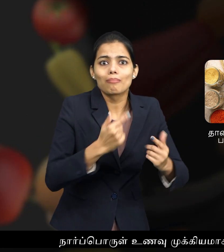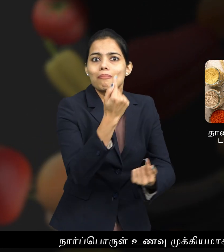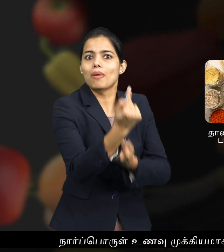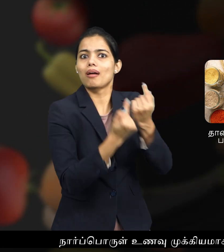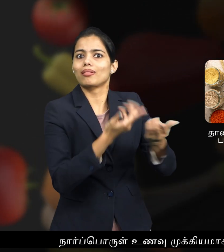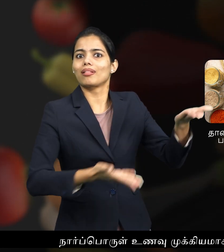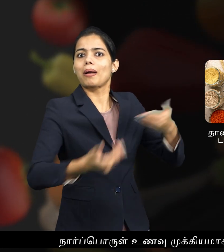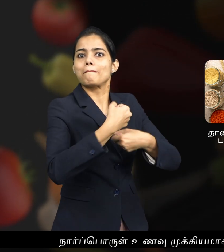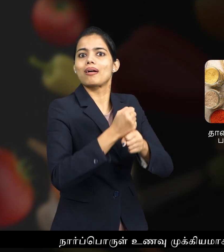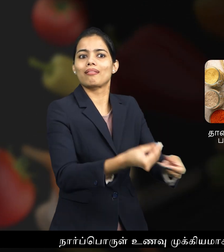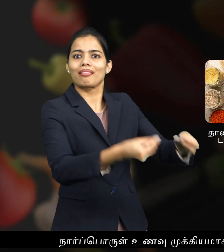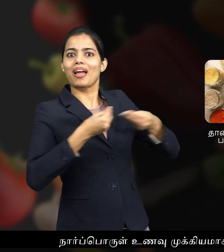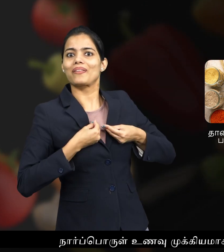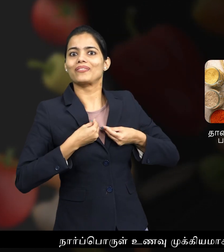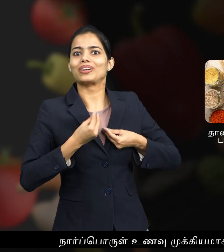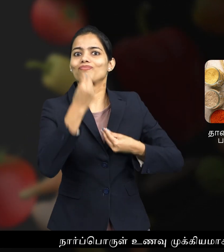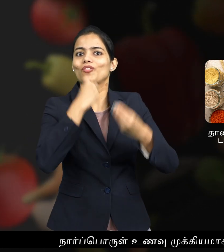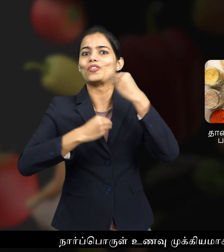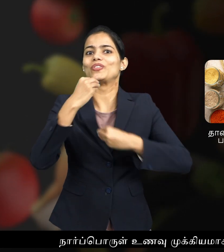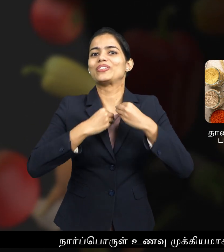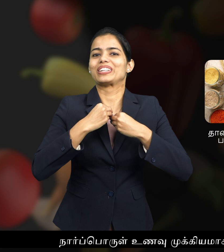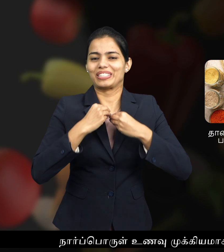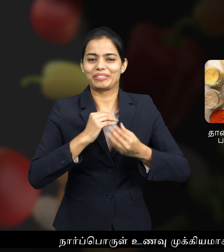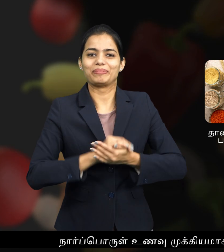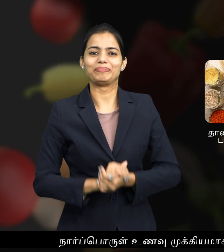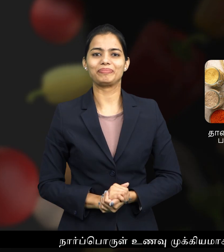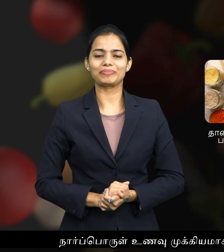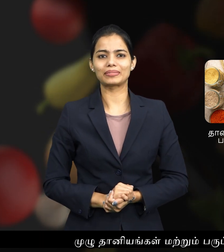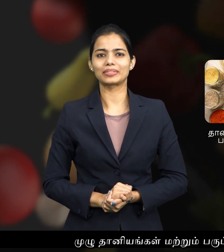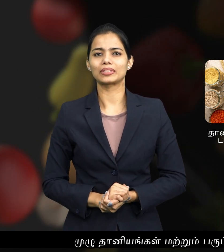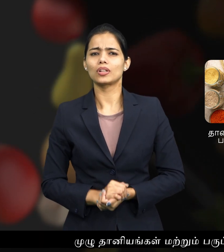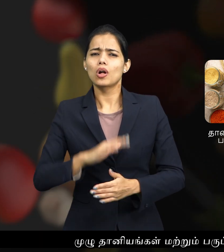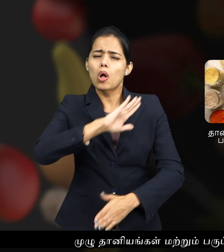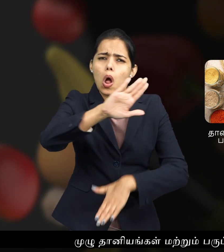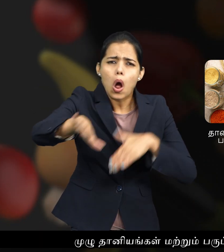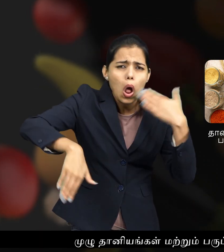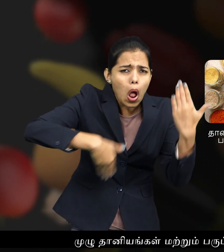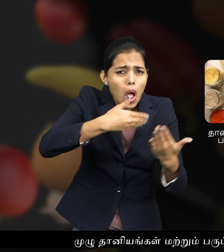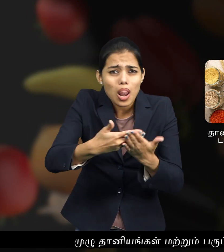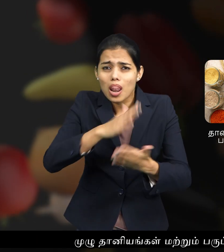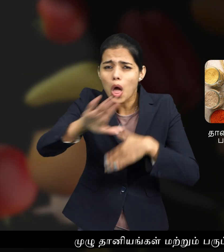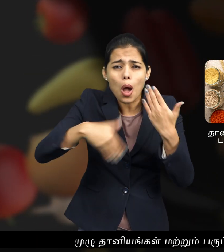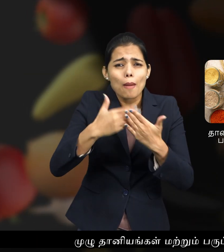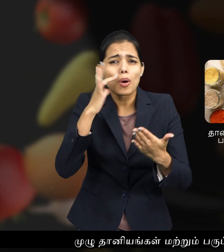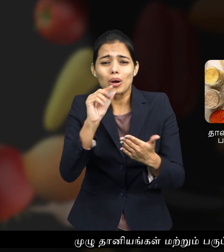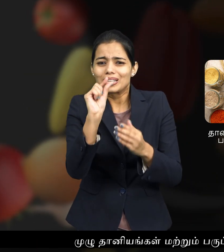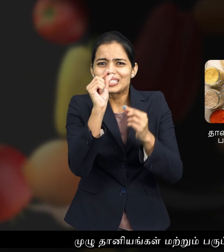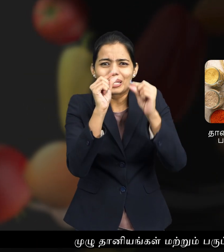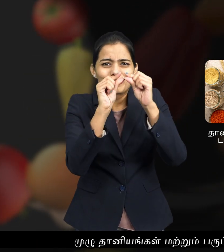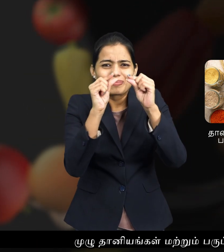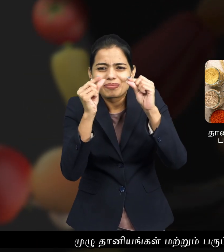முழு தானியங்கள் மற்றும் பருப்பு